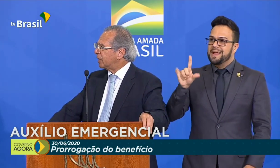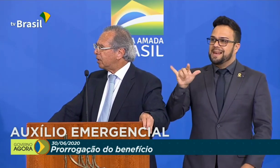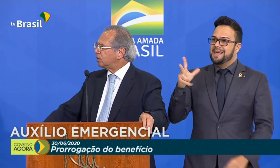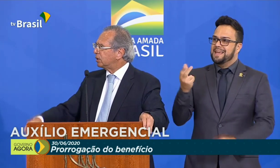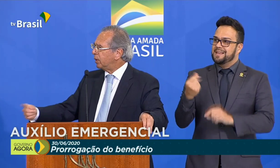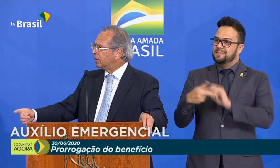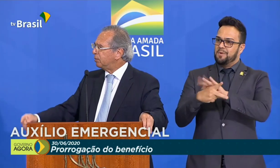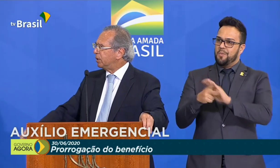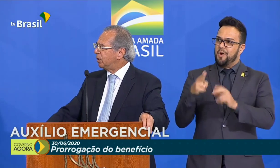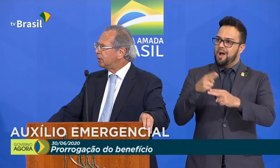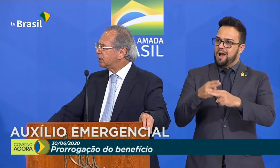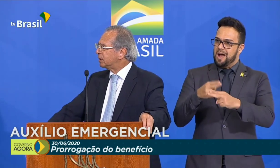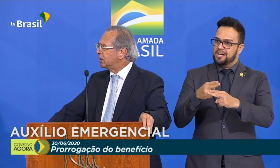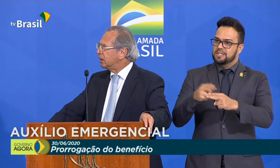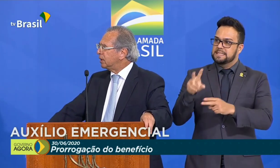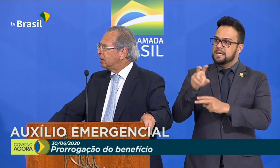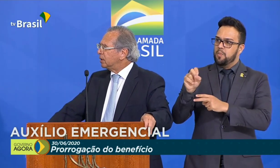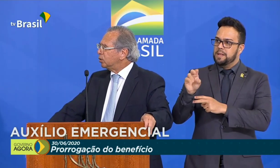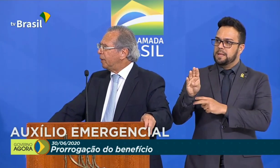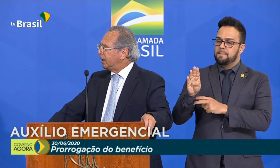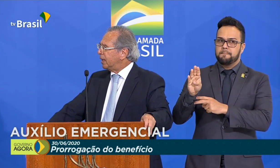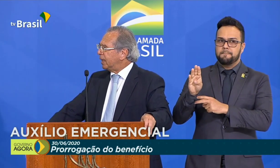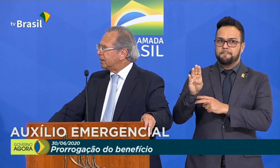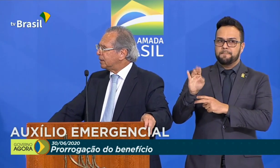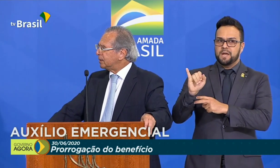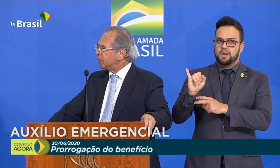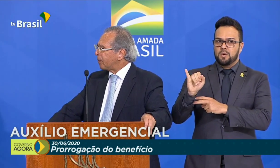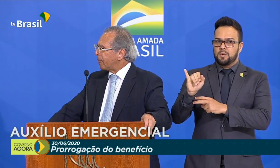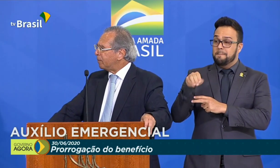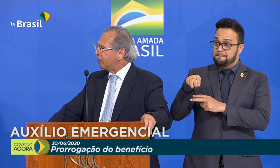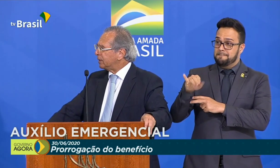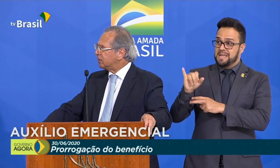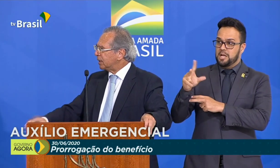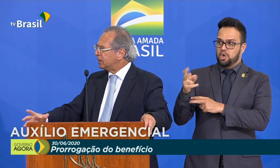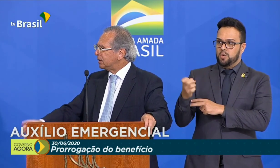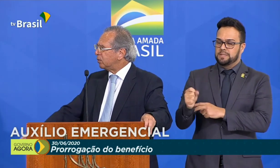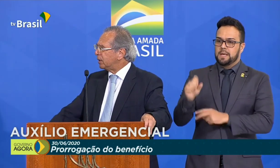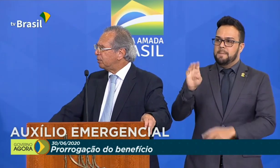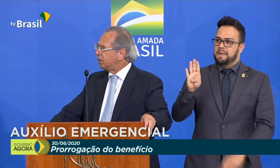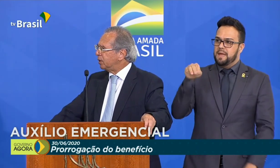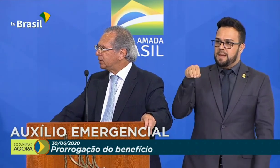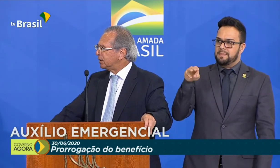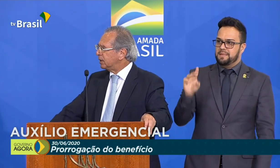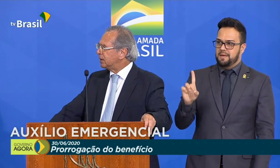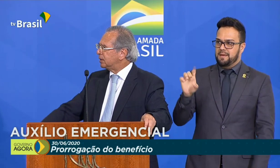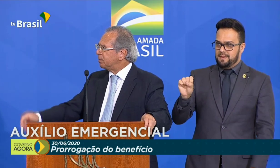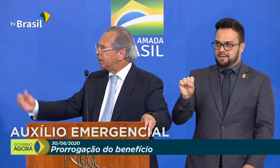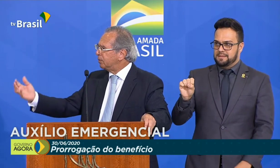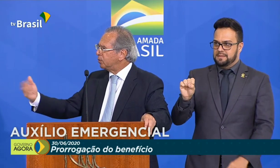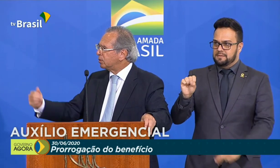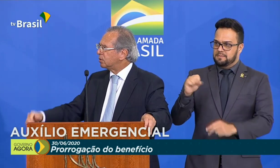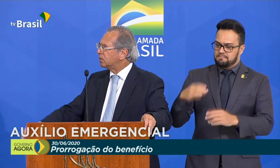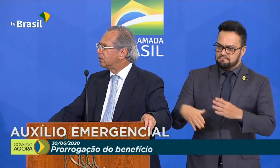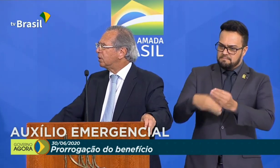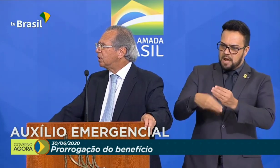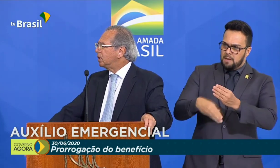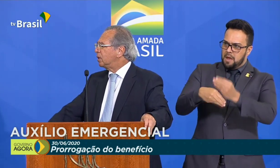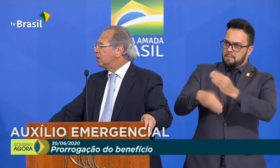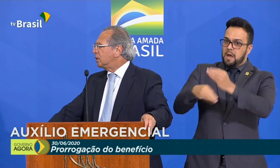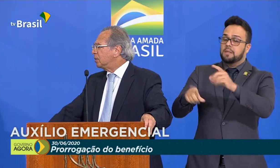Econômica Federal, 50 bilhões no BNDES, perfazendo 350 bilhões,